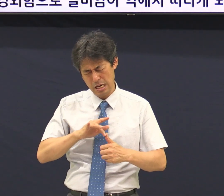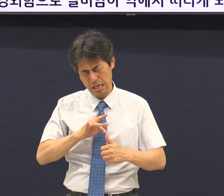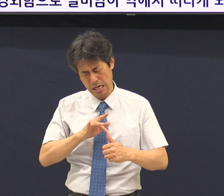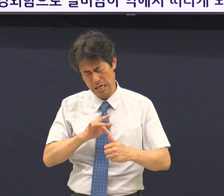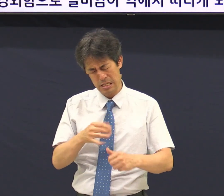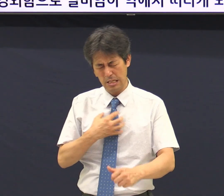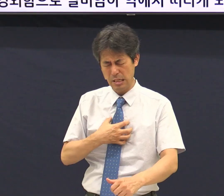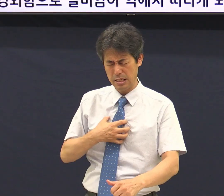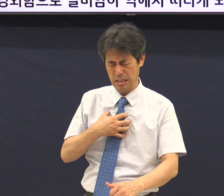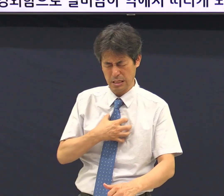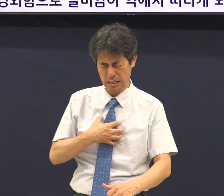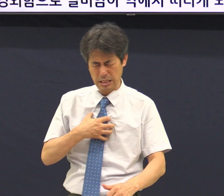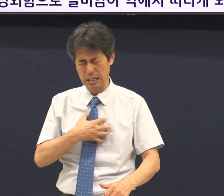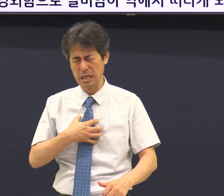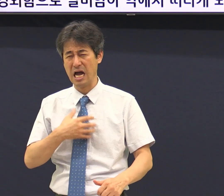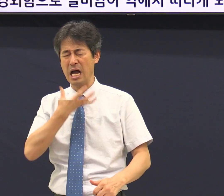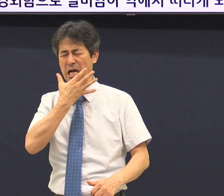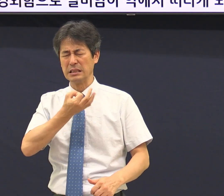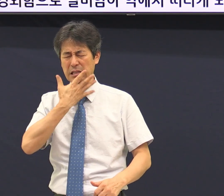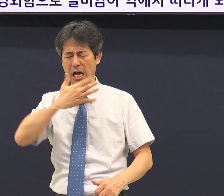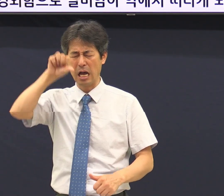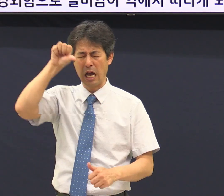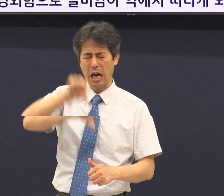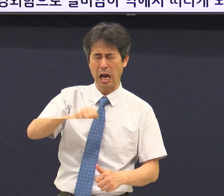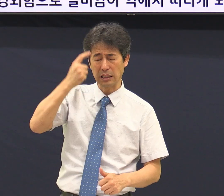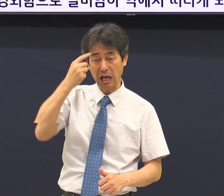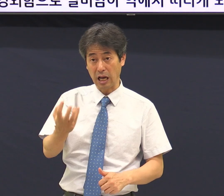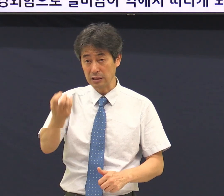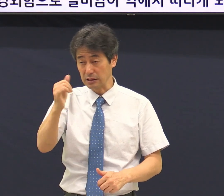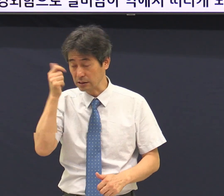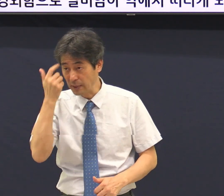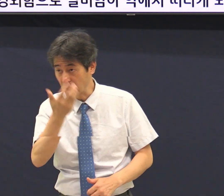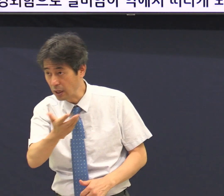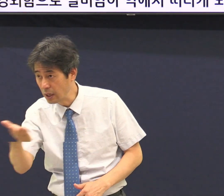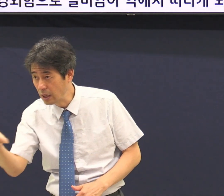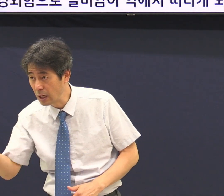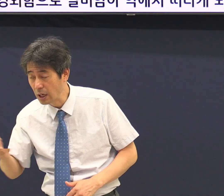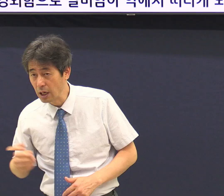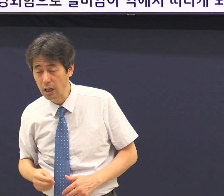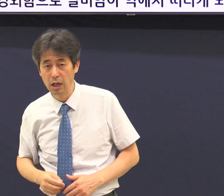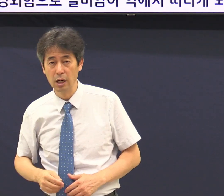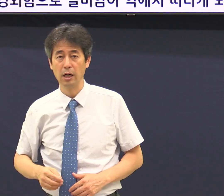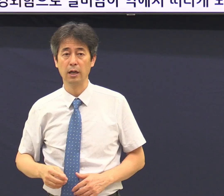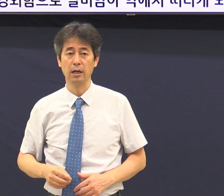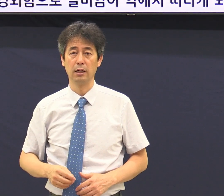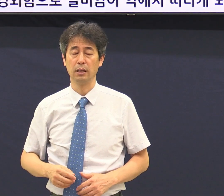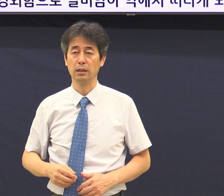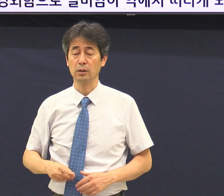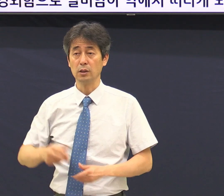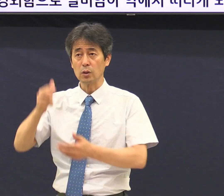아직도 눌림이 있고 괴로움이 있고 불행 가운데 살아간다라고 생각하고 계십니까?